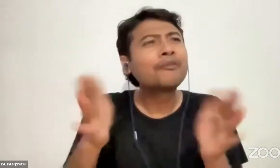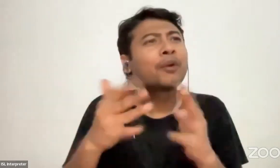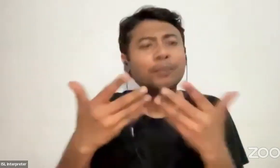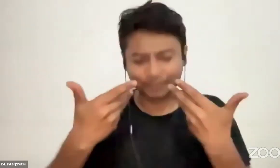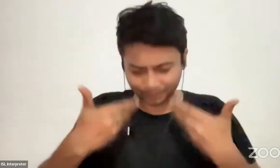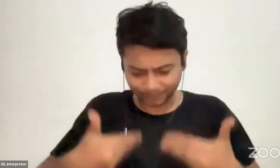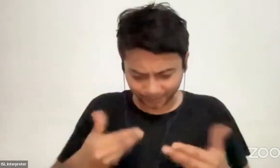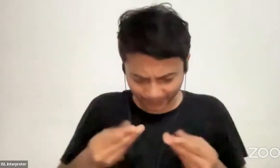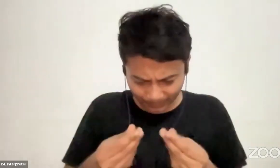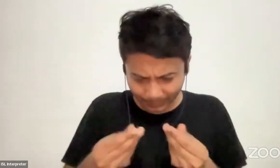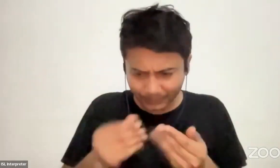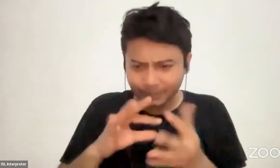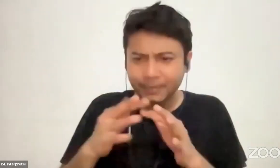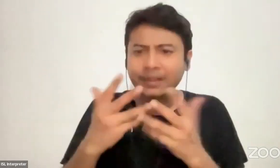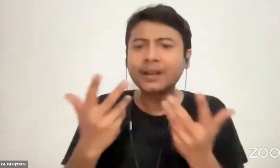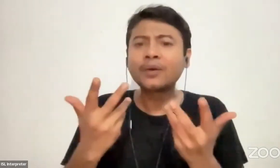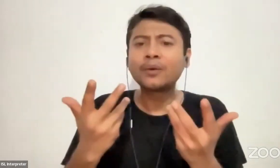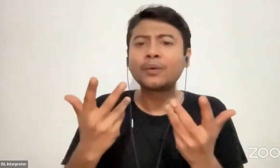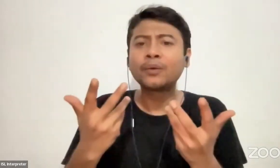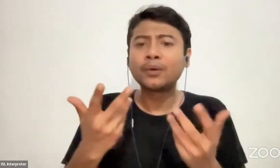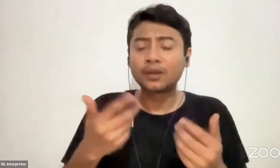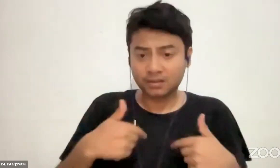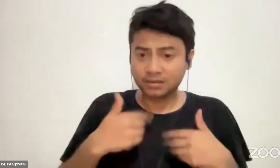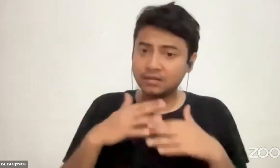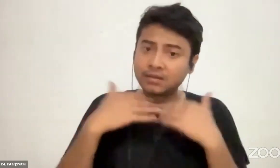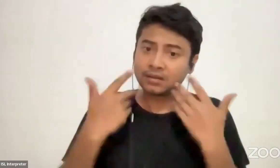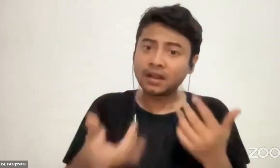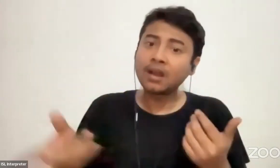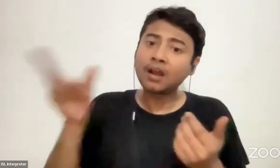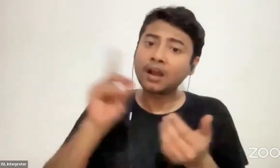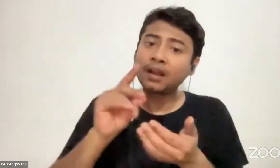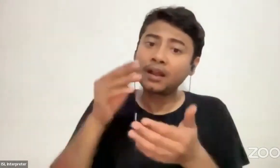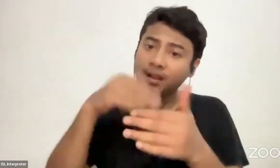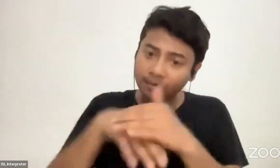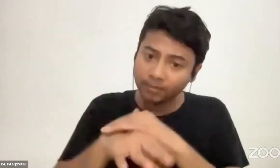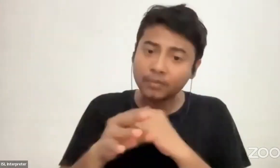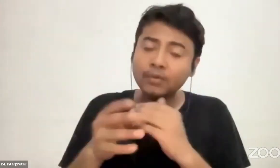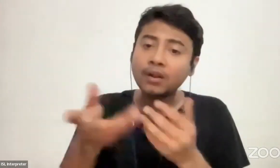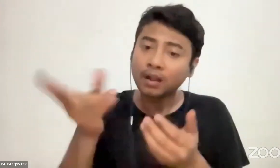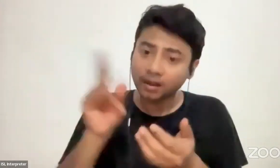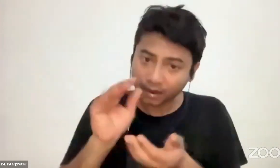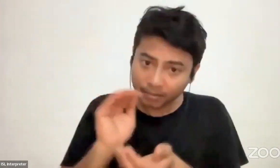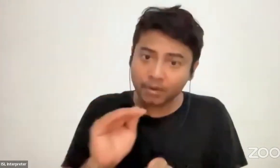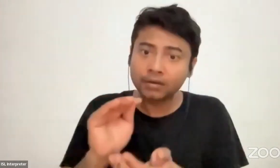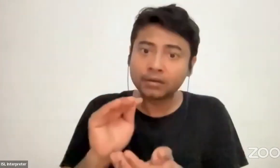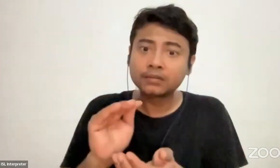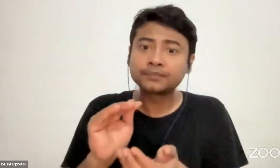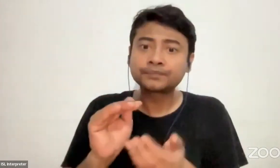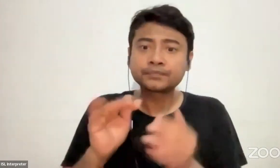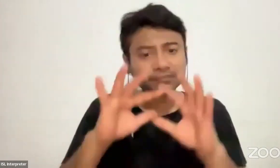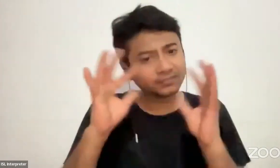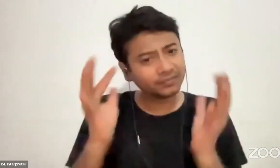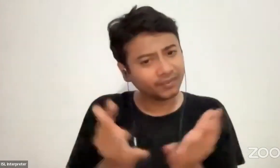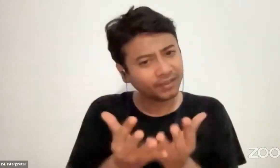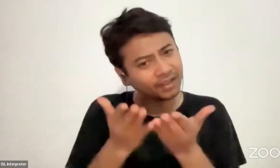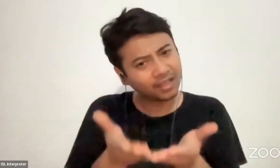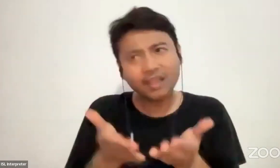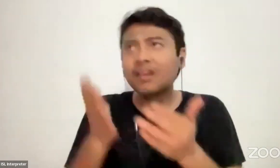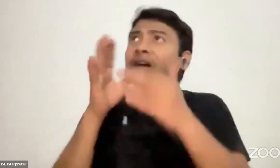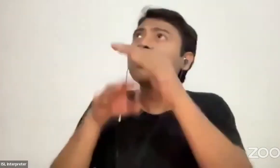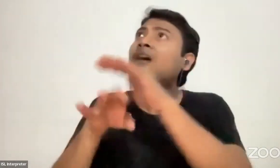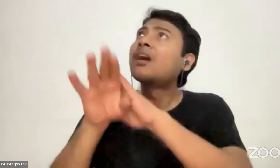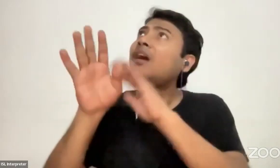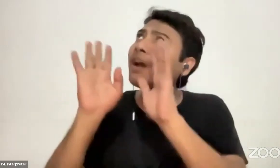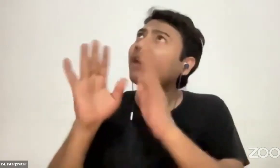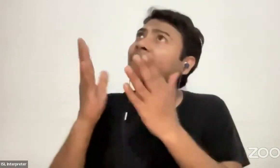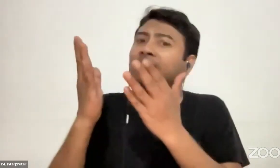क्या कोई स्वर्ग है, कोई नरक है, कोई आध्यात्मिक जगत है, कोई भगवान है, ये सारे क्वेश्चन जिस व्यक्ति ने किए,